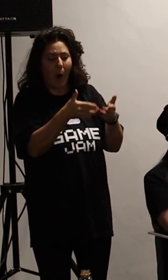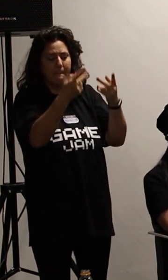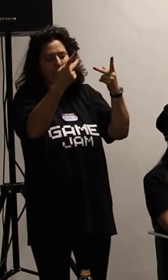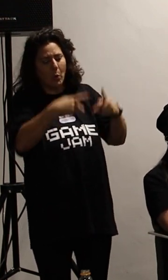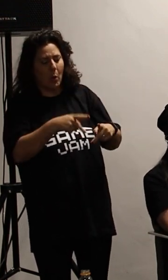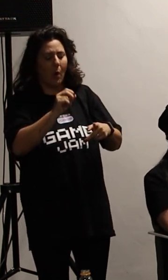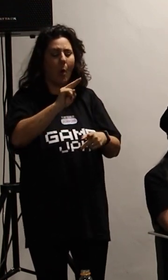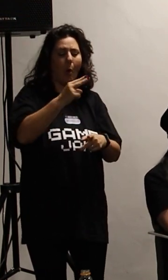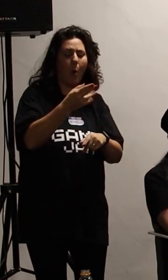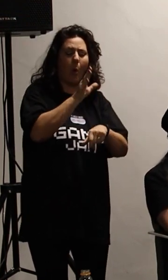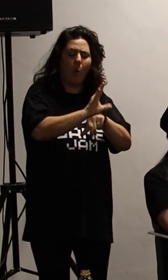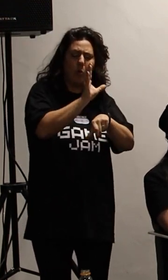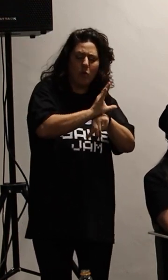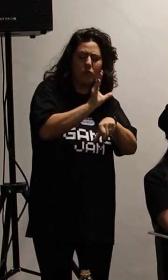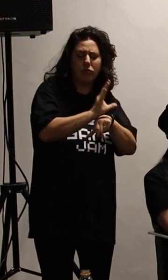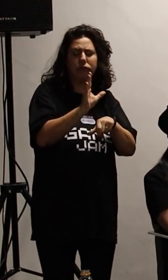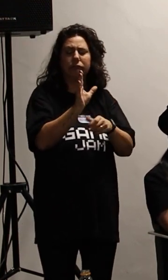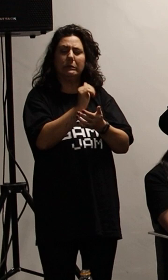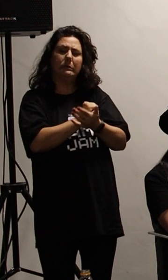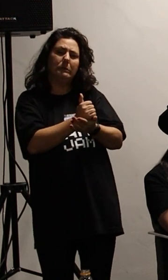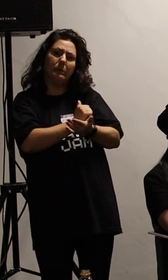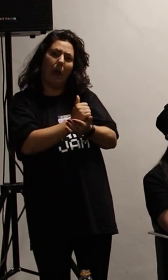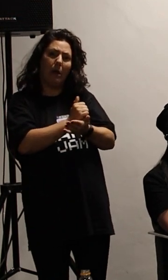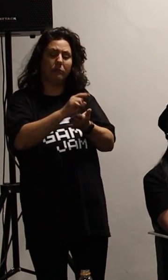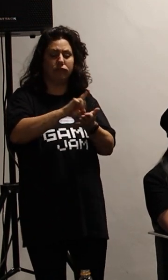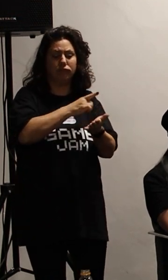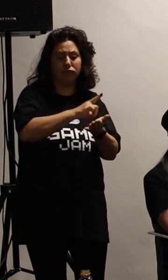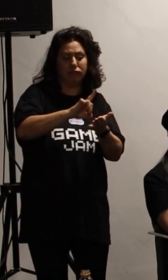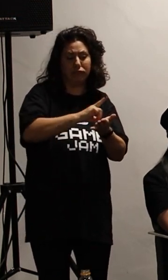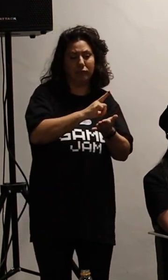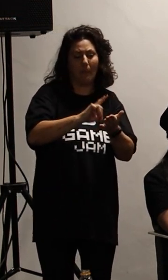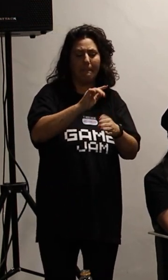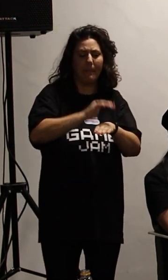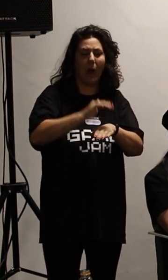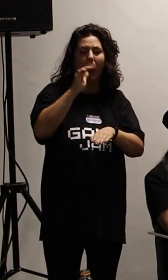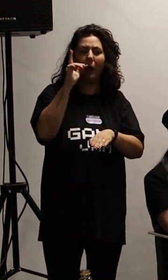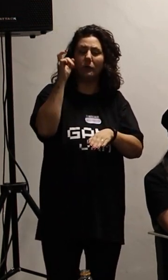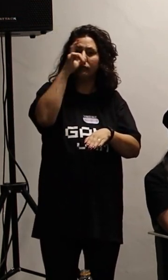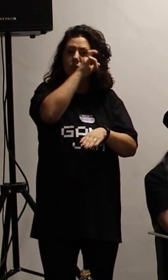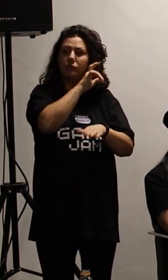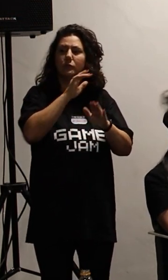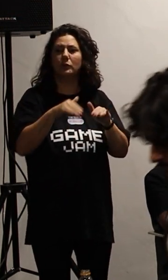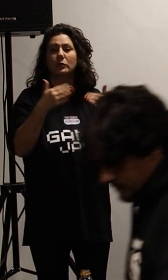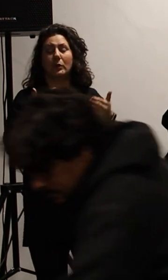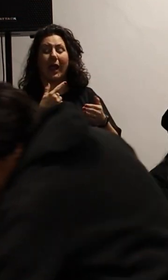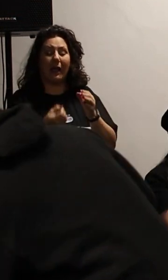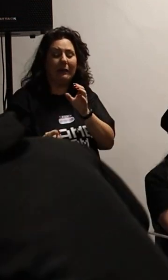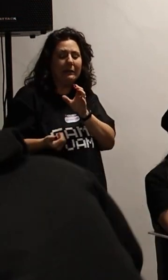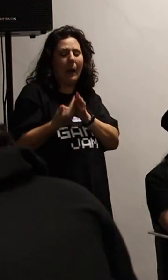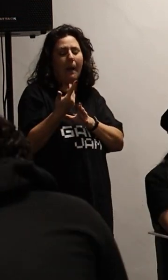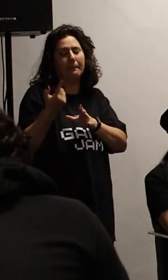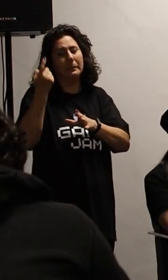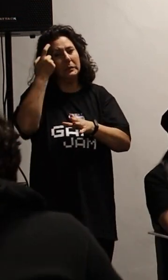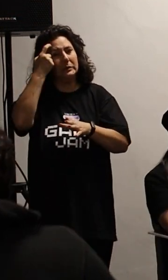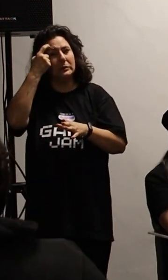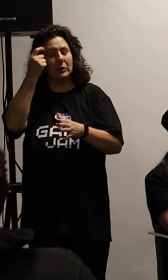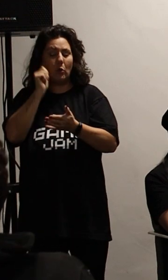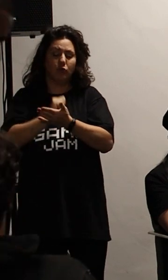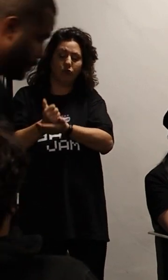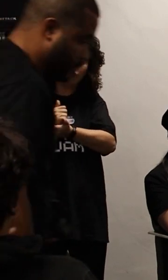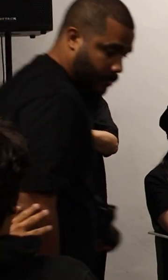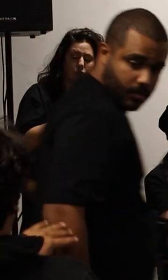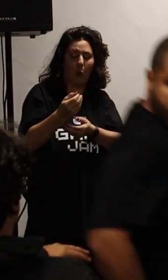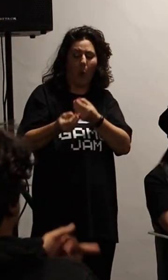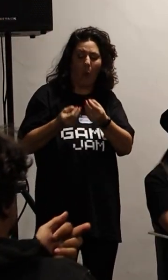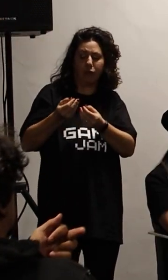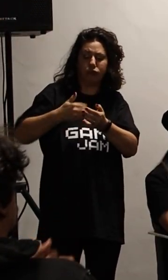game design. Game design é um pouco mais difícil de encontrar, né? Que é a criação do jogo, pensar o jogo como um todo, né? Aí vai estudar a